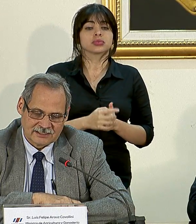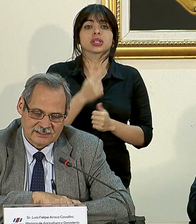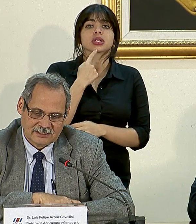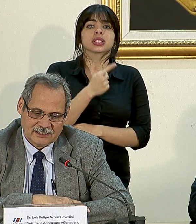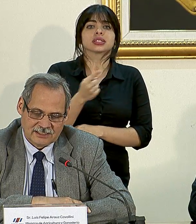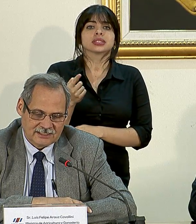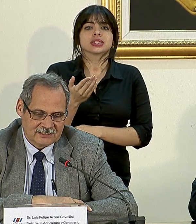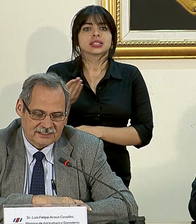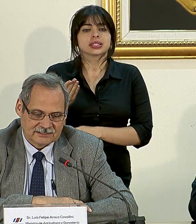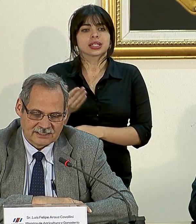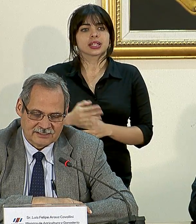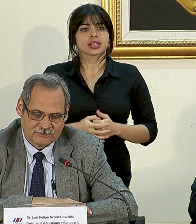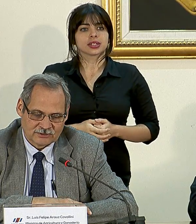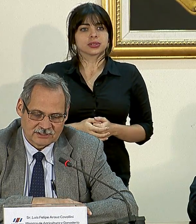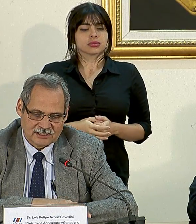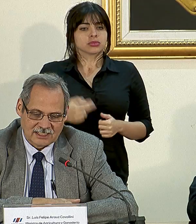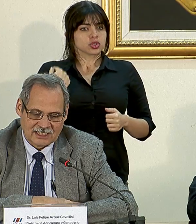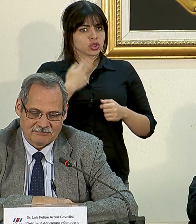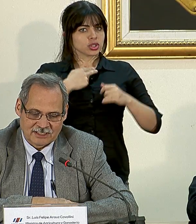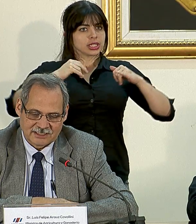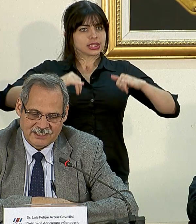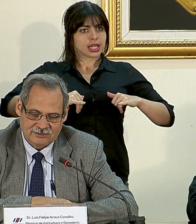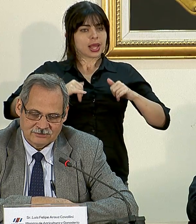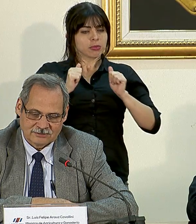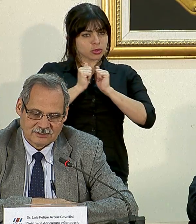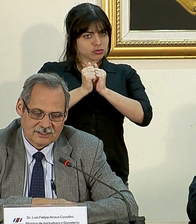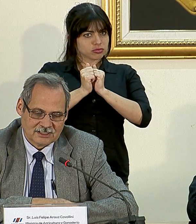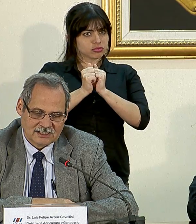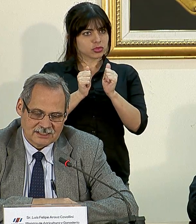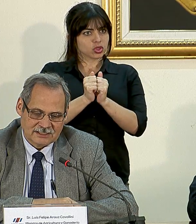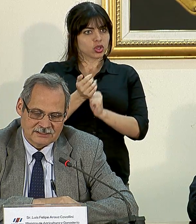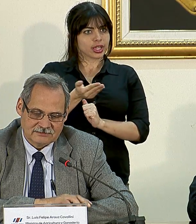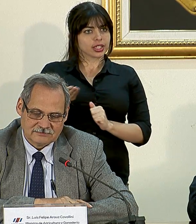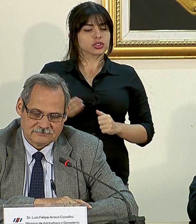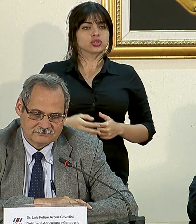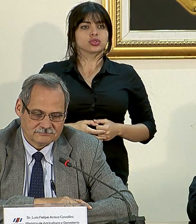decirles que estaremos a la par de ellos